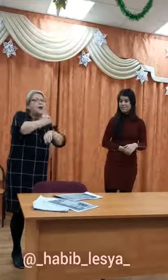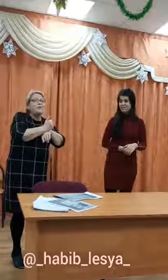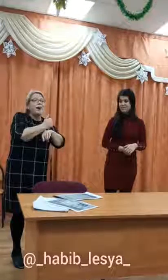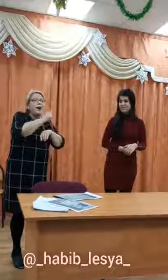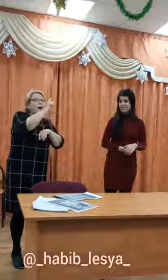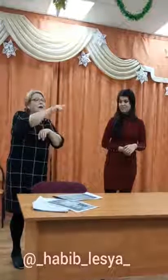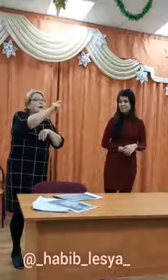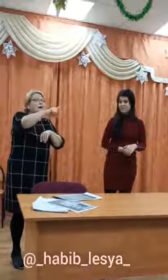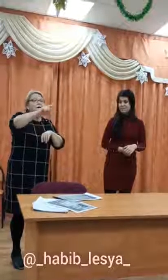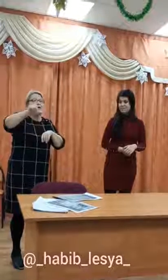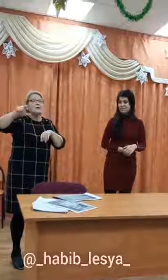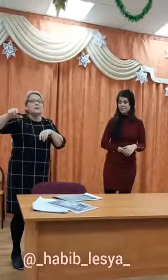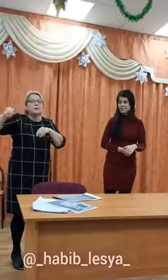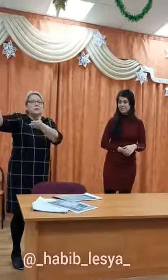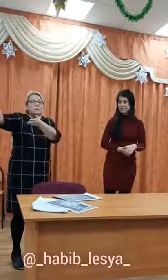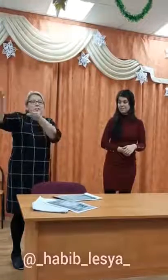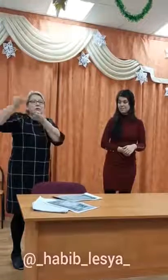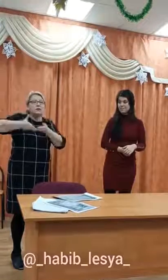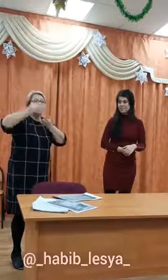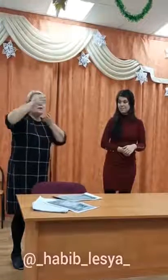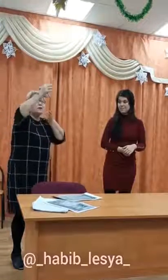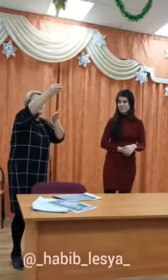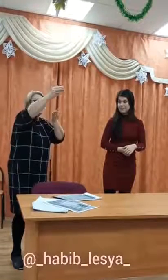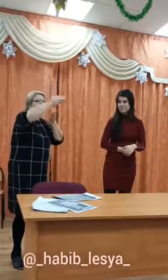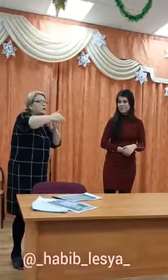главное клиенты приглашать,